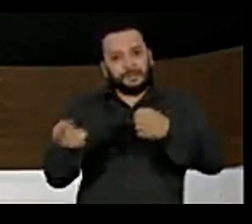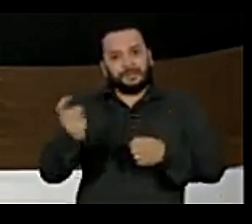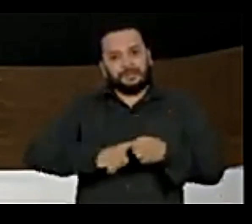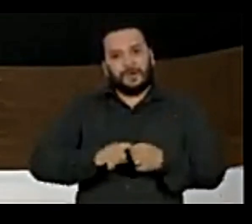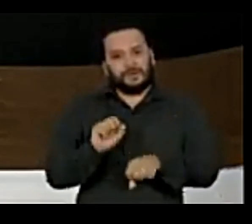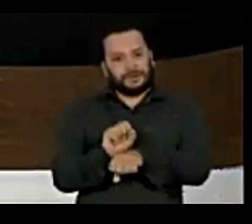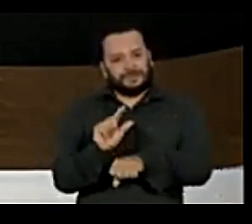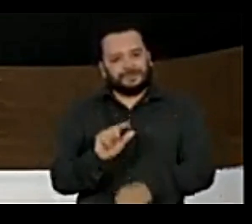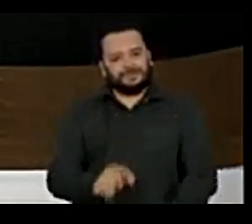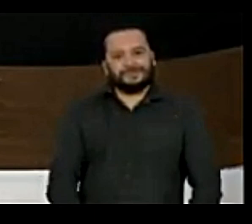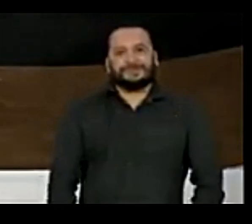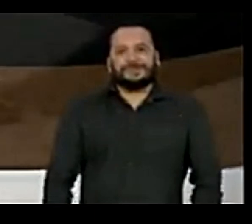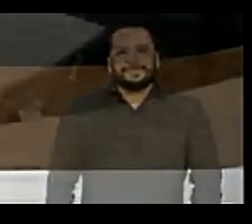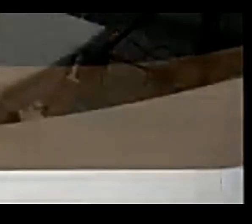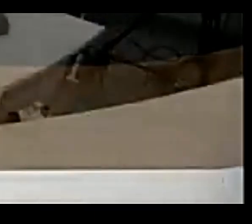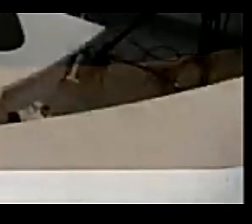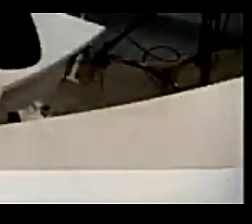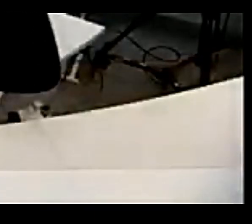intervalo. Fica aí.